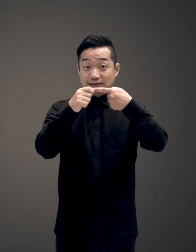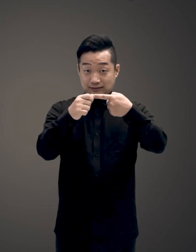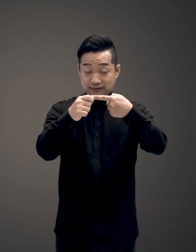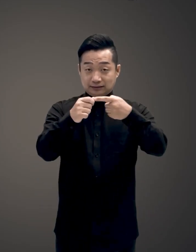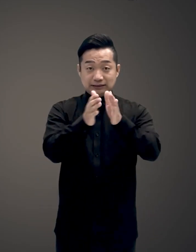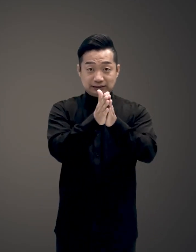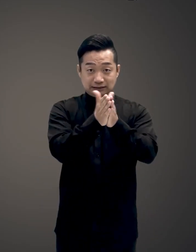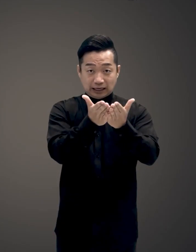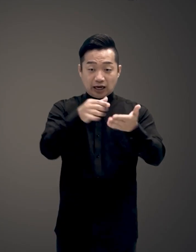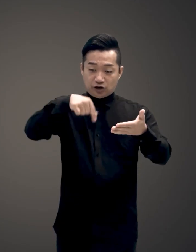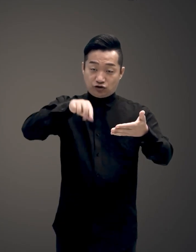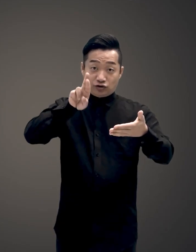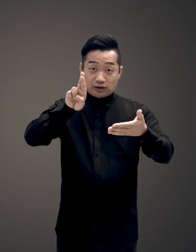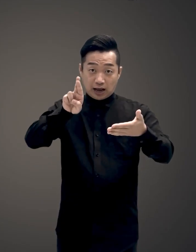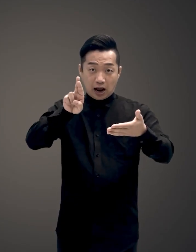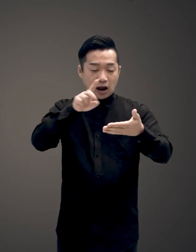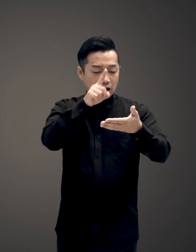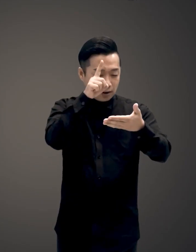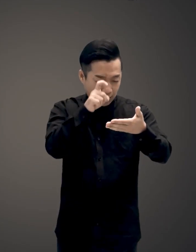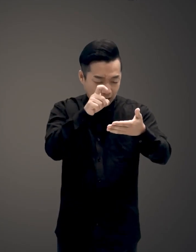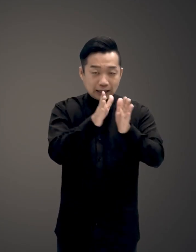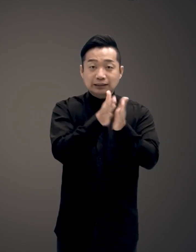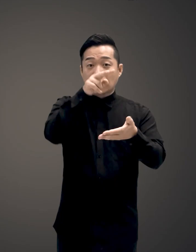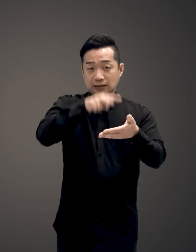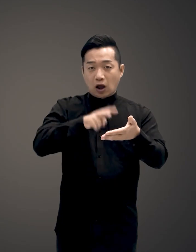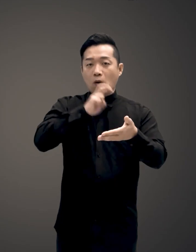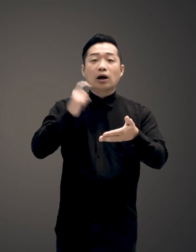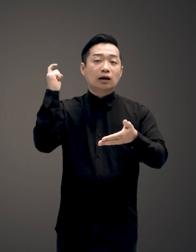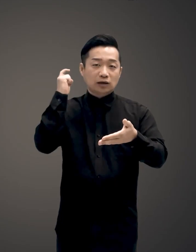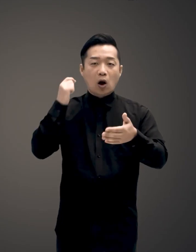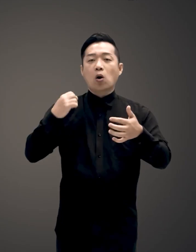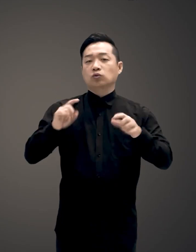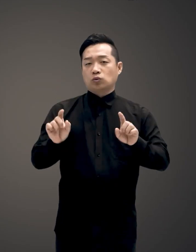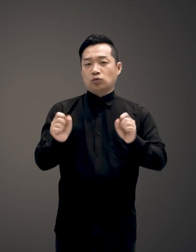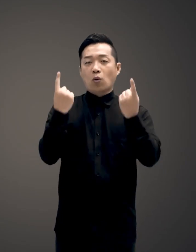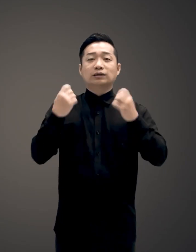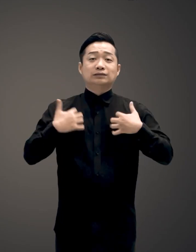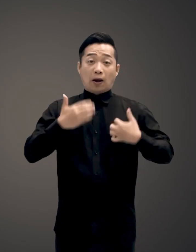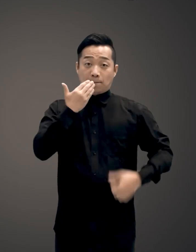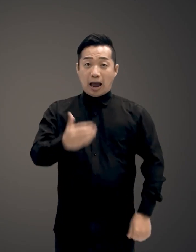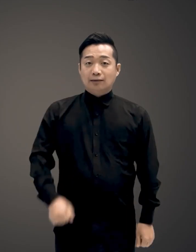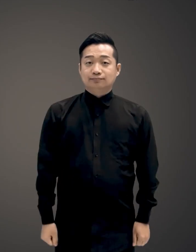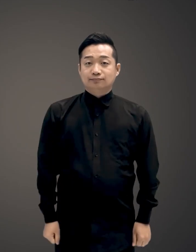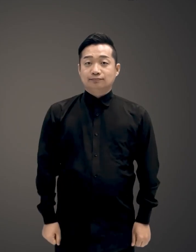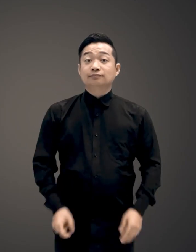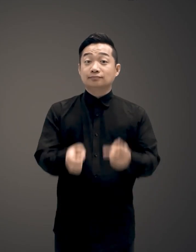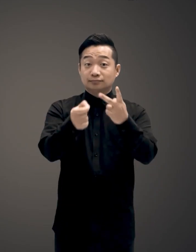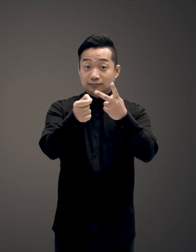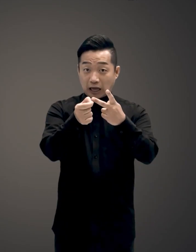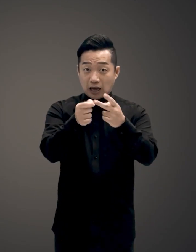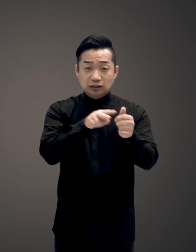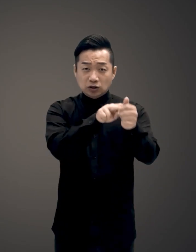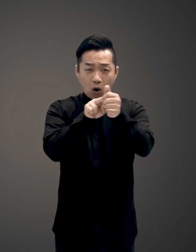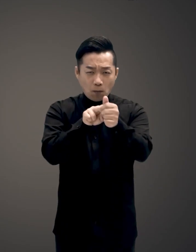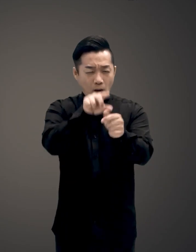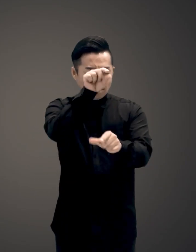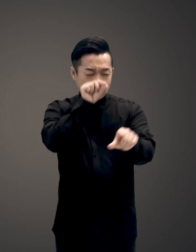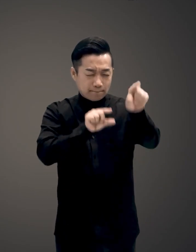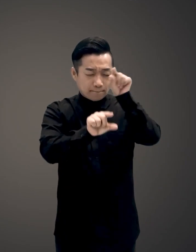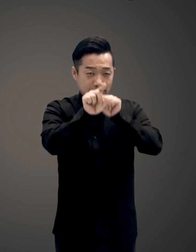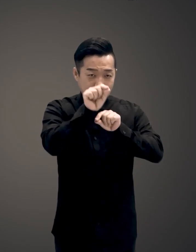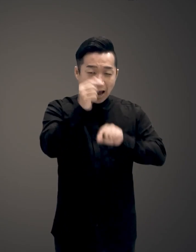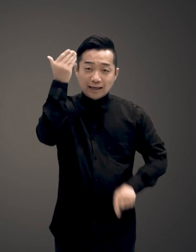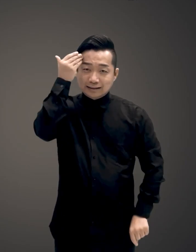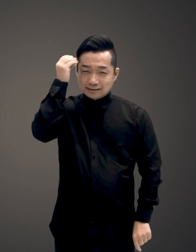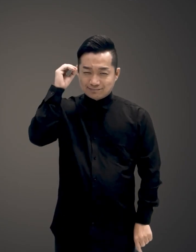크랄 가이드 하나. 책 속 QR코드로 독서와 음악 감상을 동시에 즐겨요. 크랄 가이드 둘. 깨알